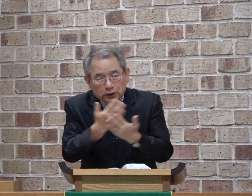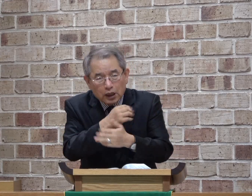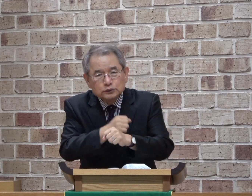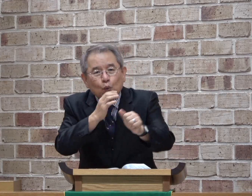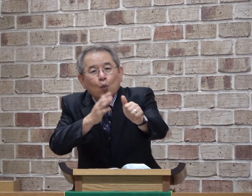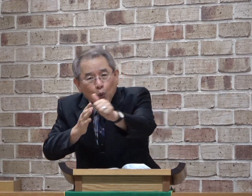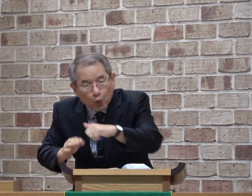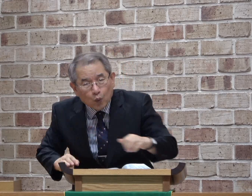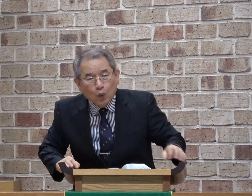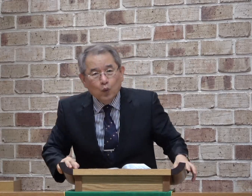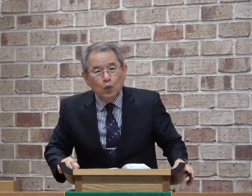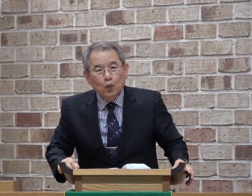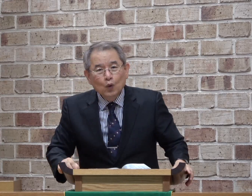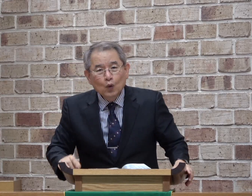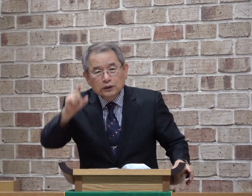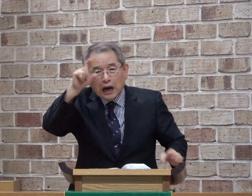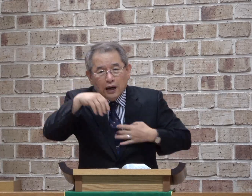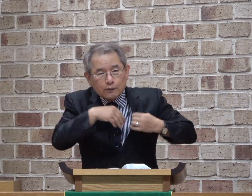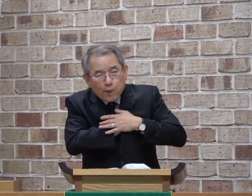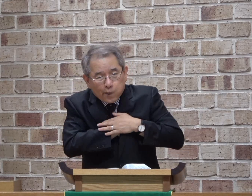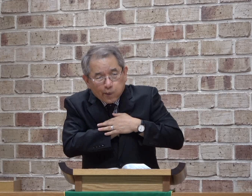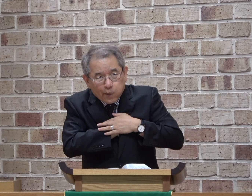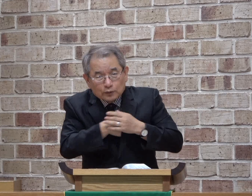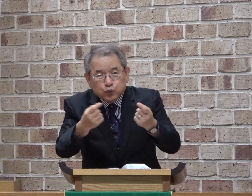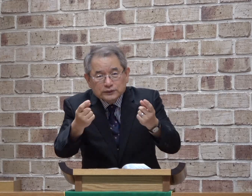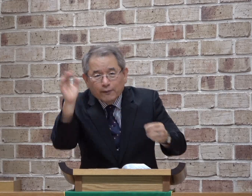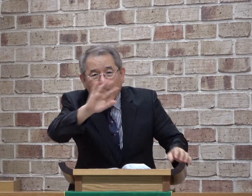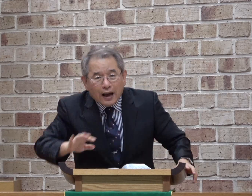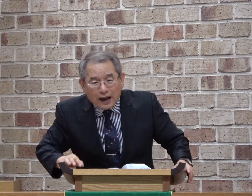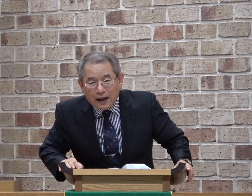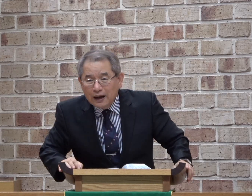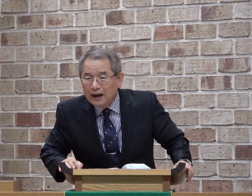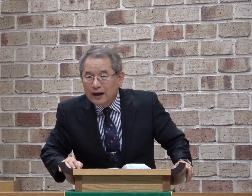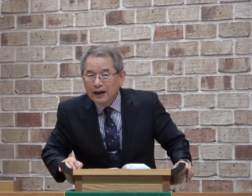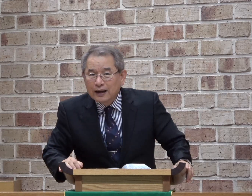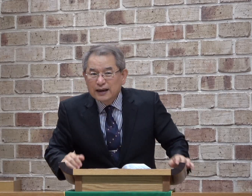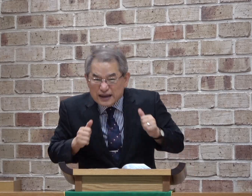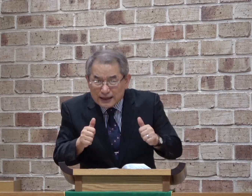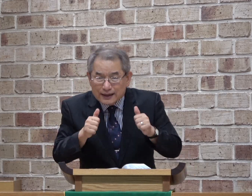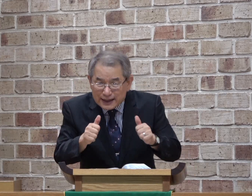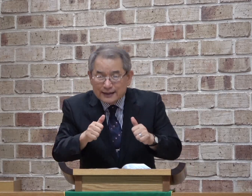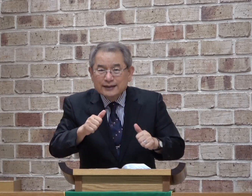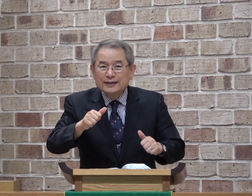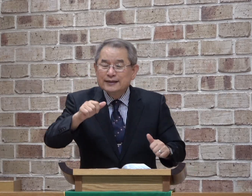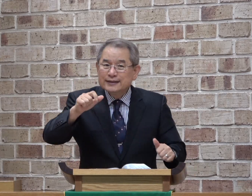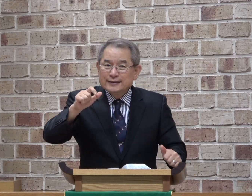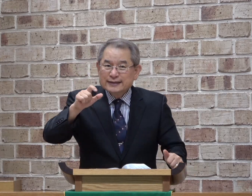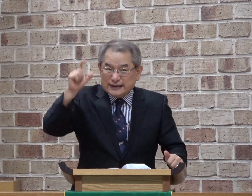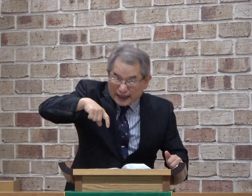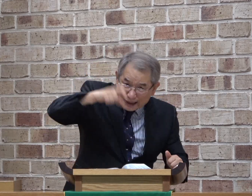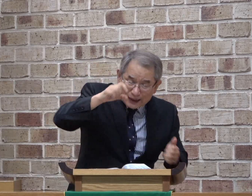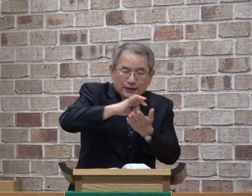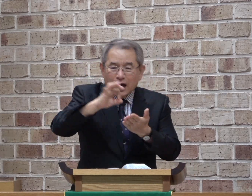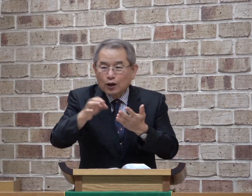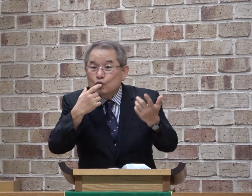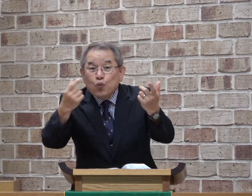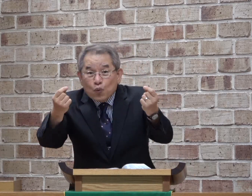지금까지 여러분들이 사용해보지 않으셨다면 오히려 회개하십시오. 마음속에 그 능력을 담아놓고 사용하지 않고